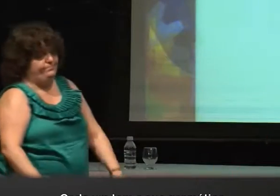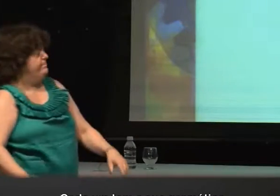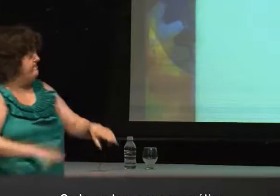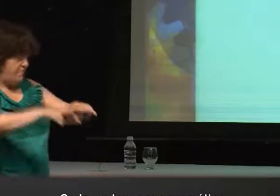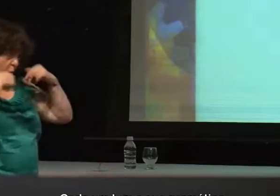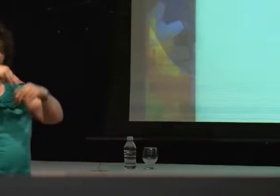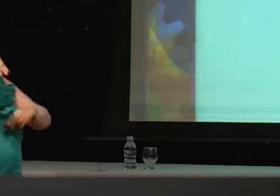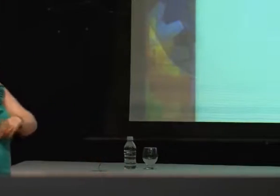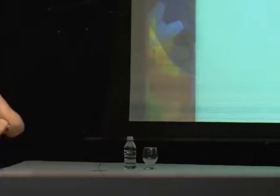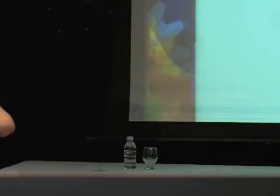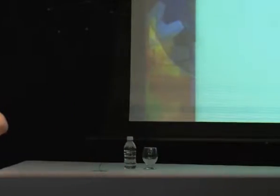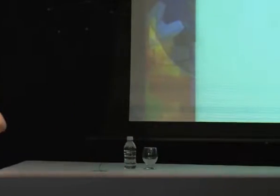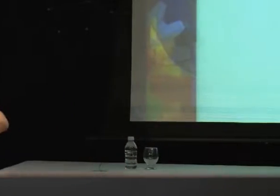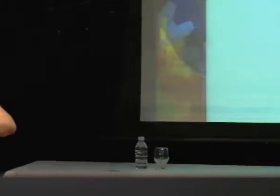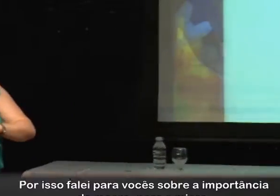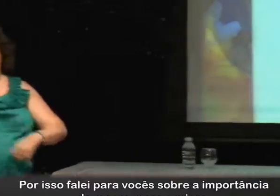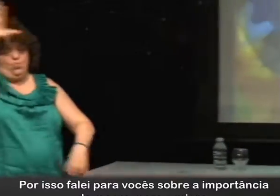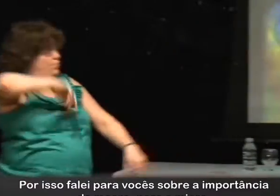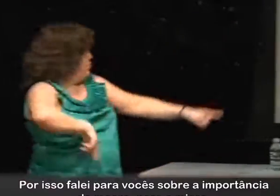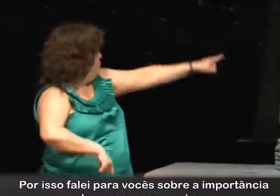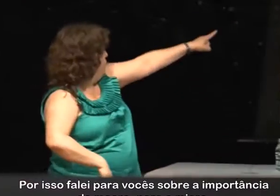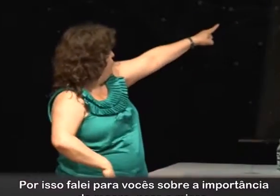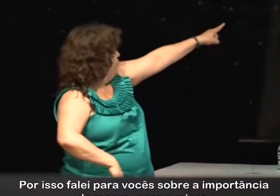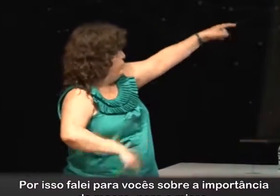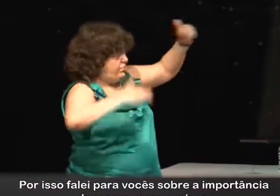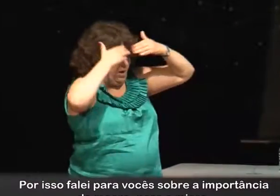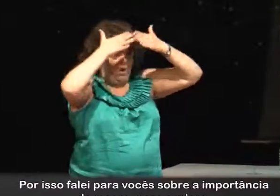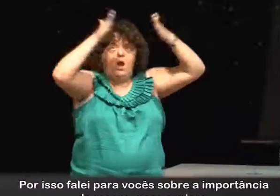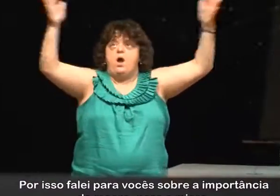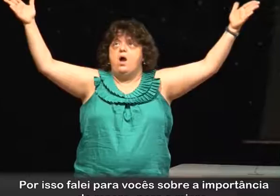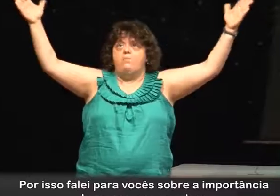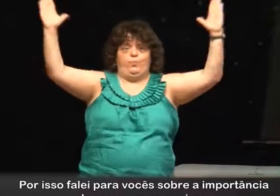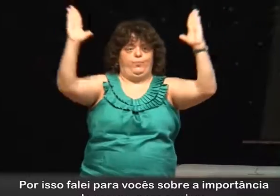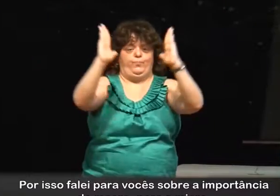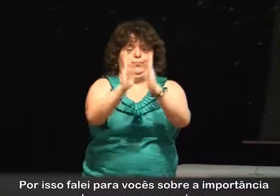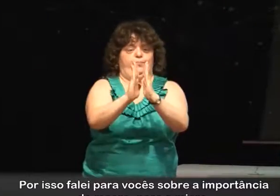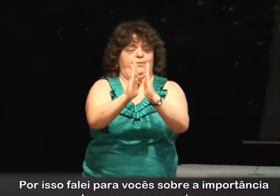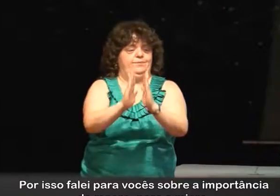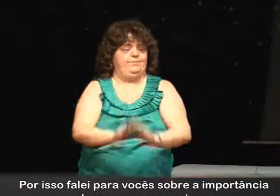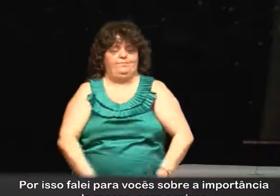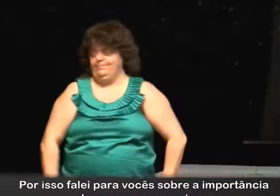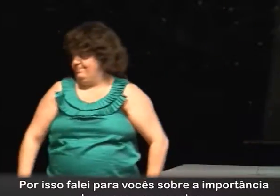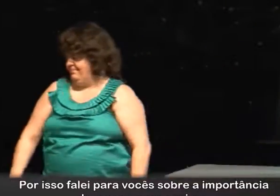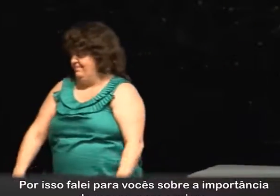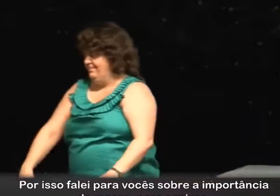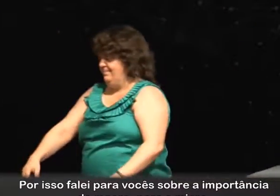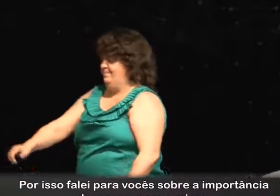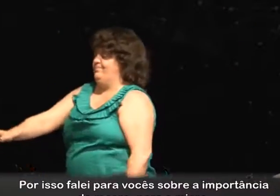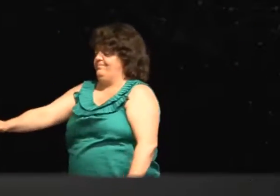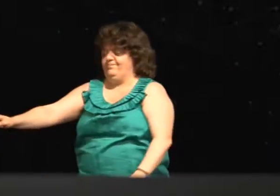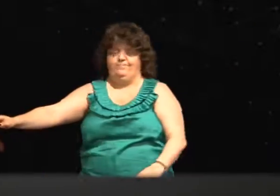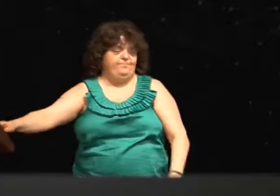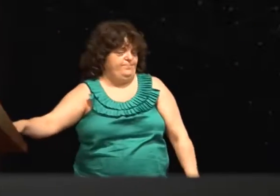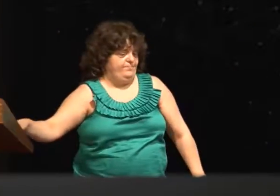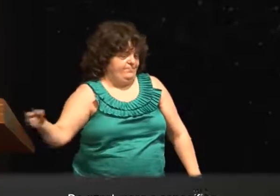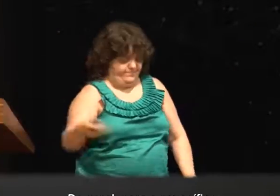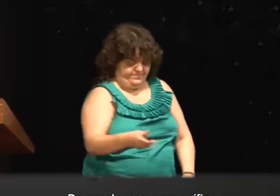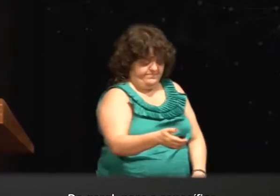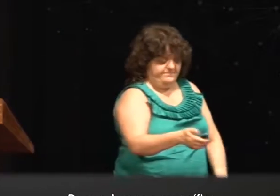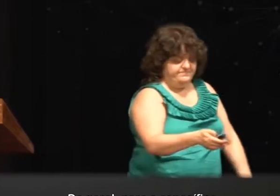gramática. Por isso, eu falei para vocês sobre a importância do macro para o micro, do geral